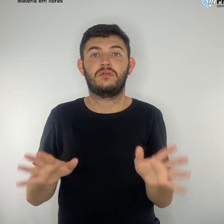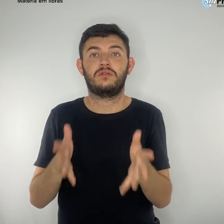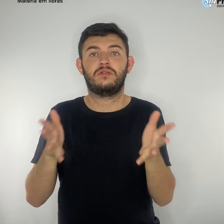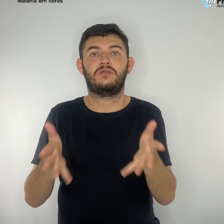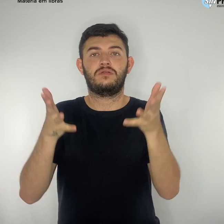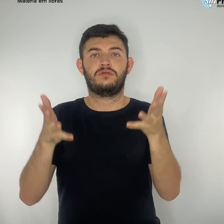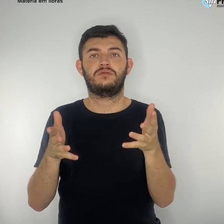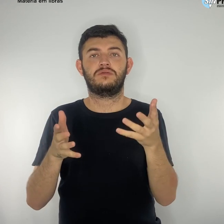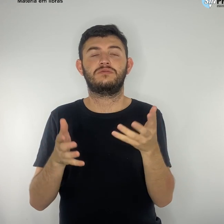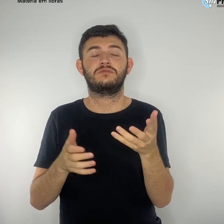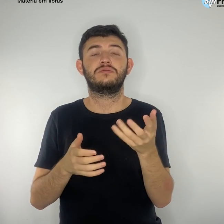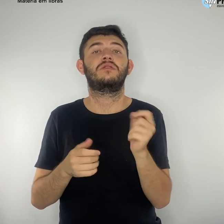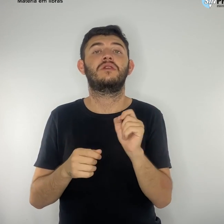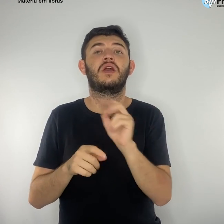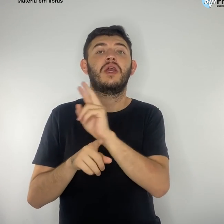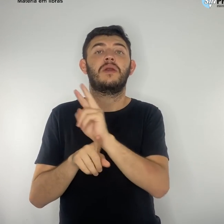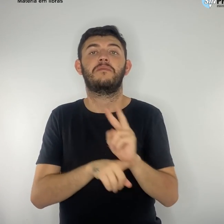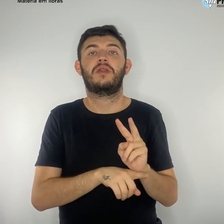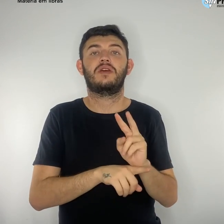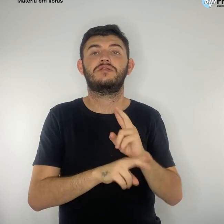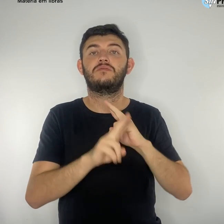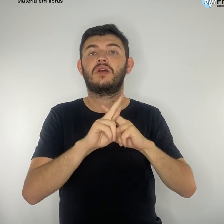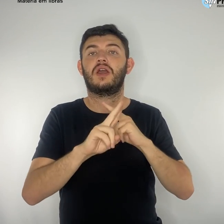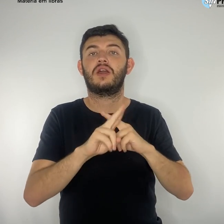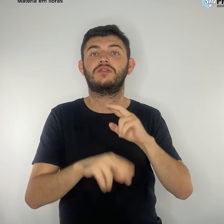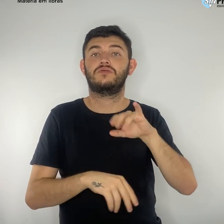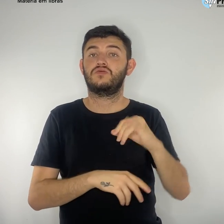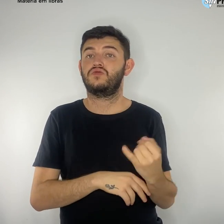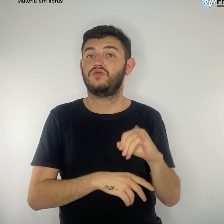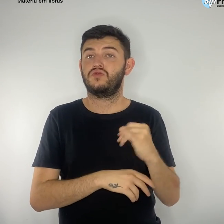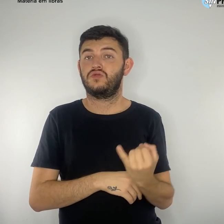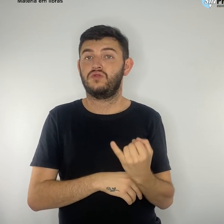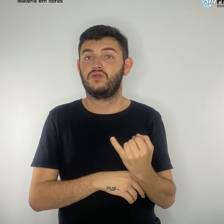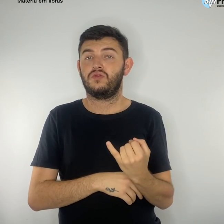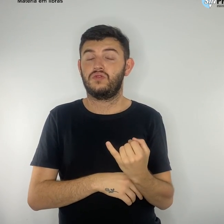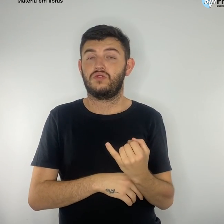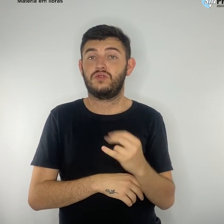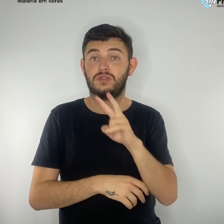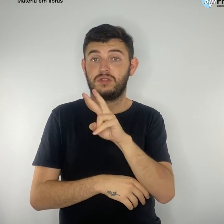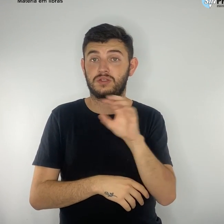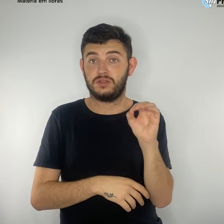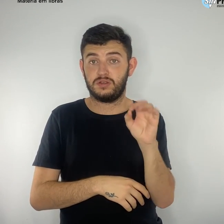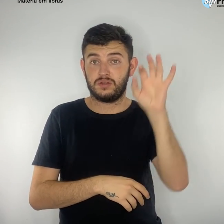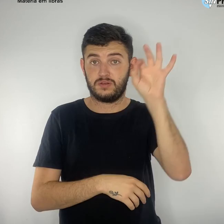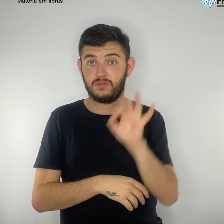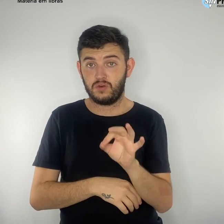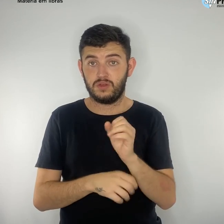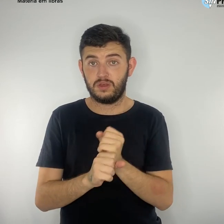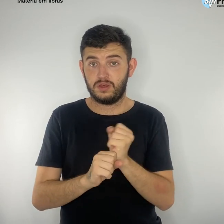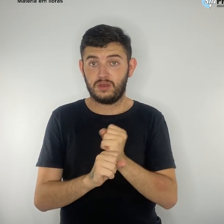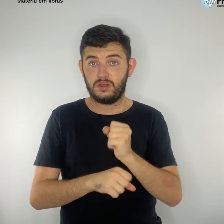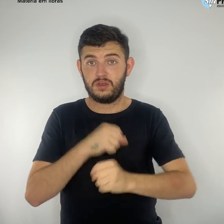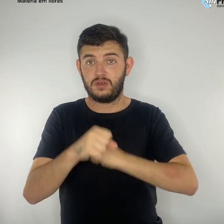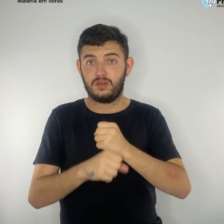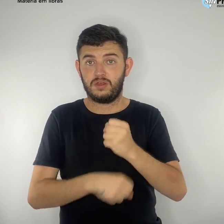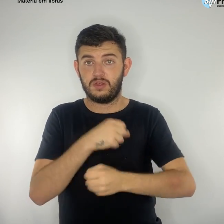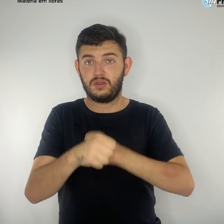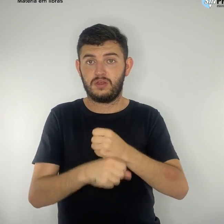pegar empréstimo da Caixa com juros de 50% ao ano. A manutenção da regra